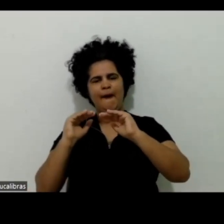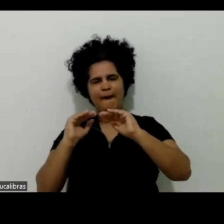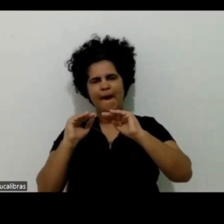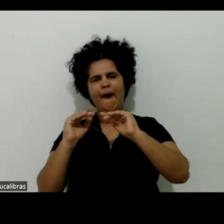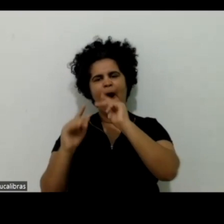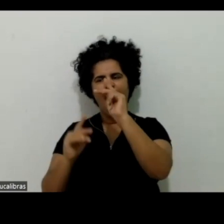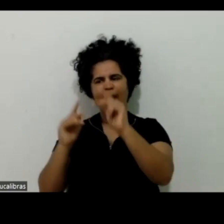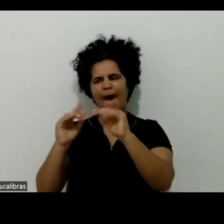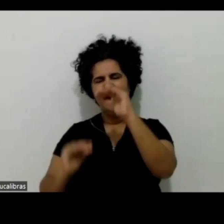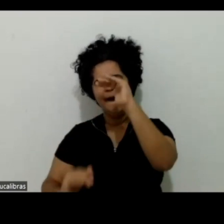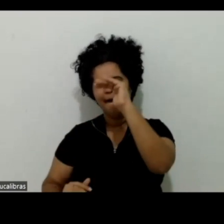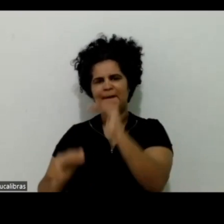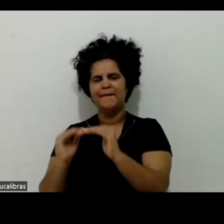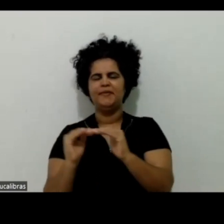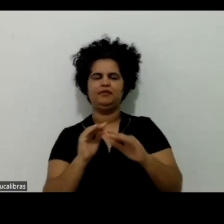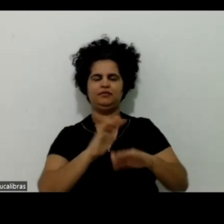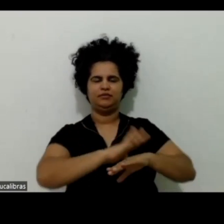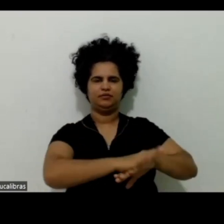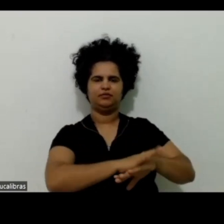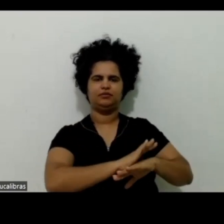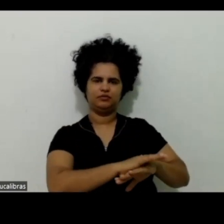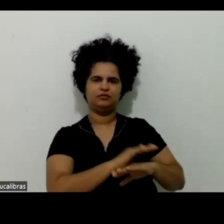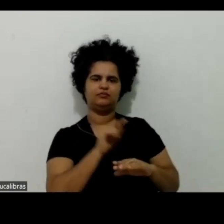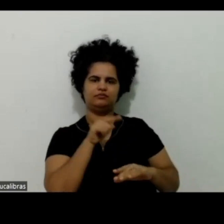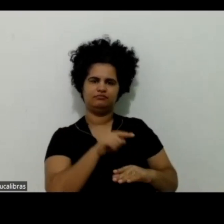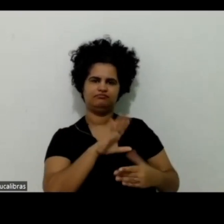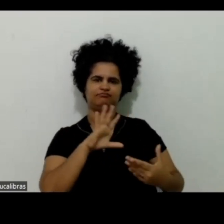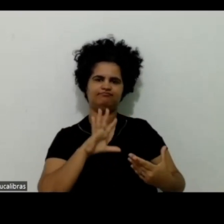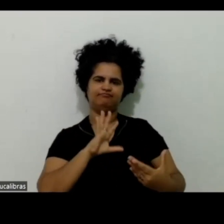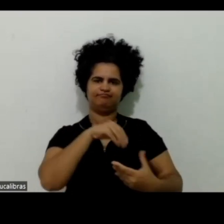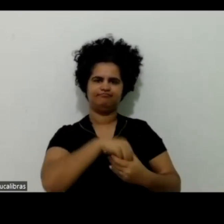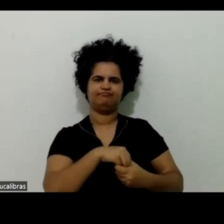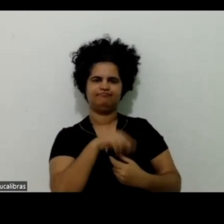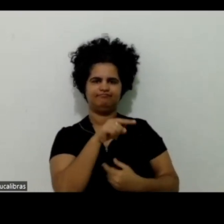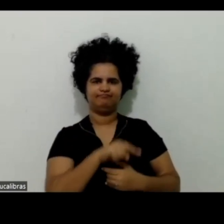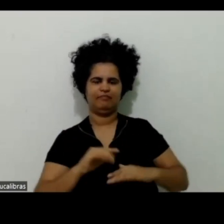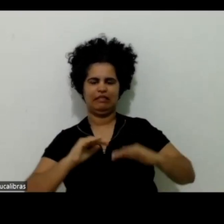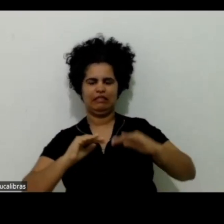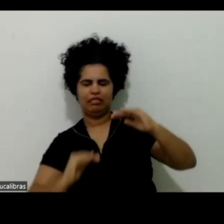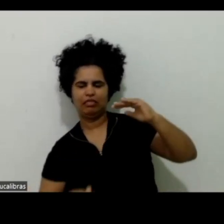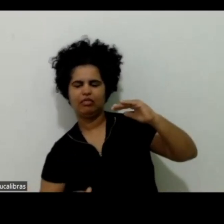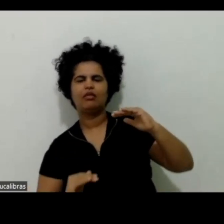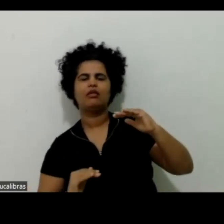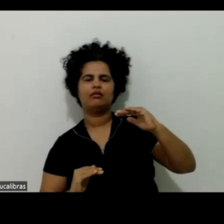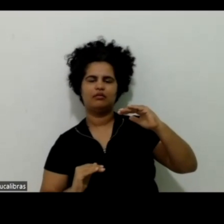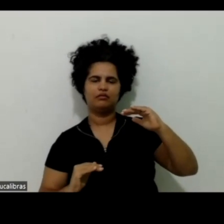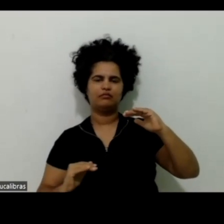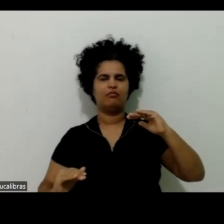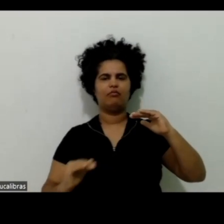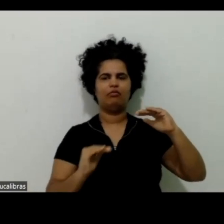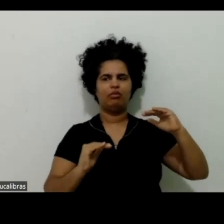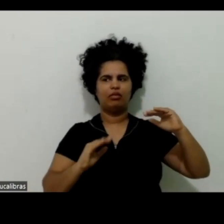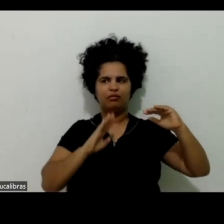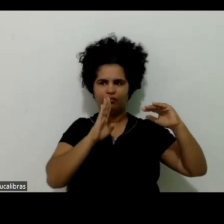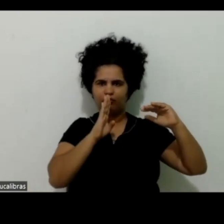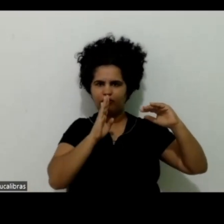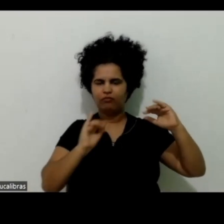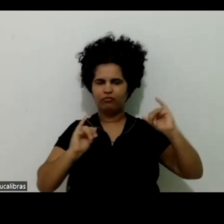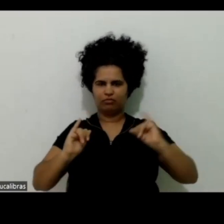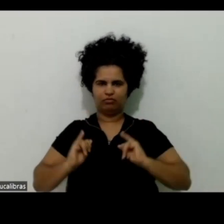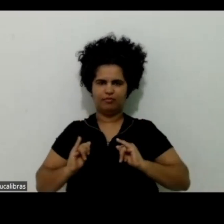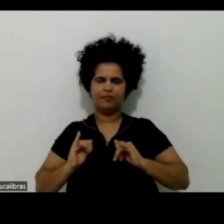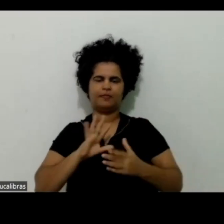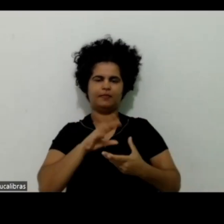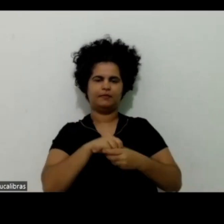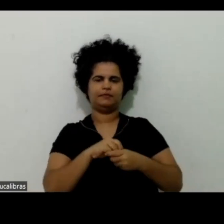racismo institucional vai fazer parte da racionalidade, do modus operandi, né, do funcionamento normal dessa instituição. E a